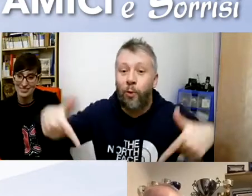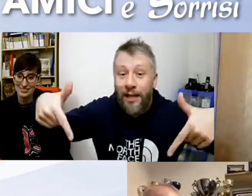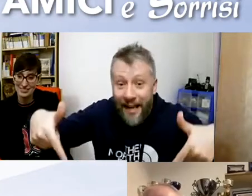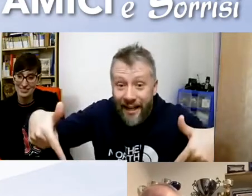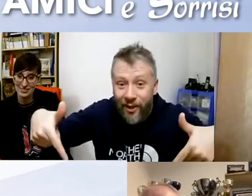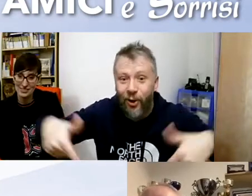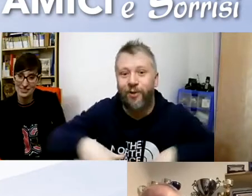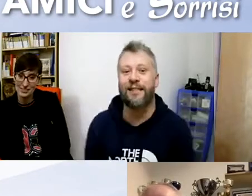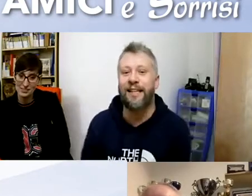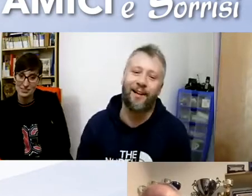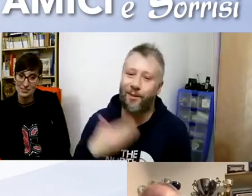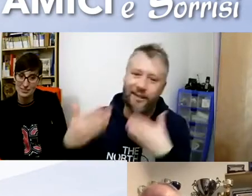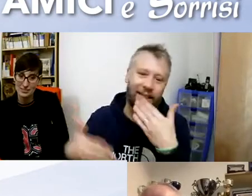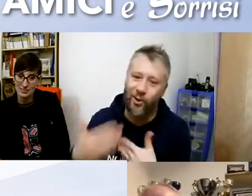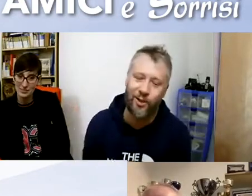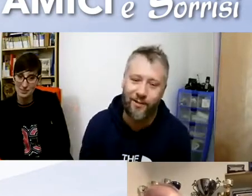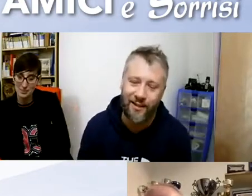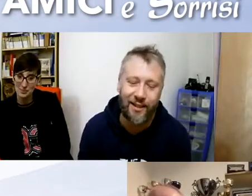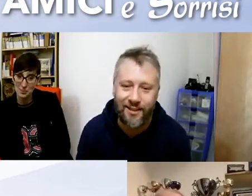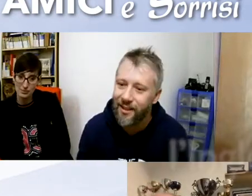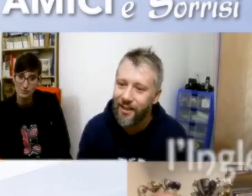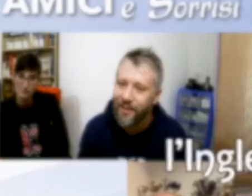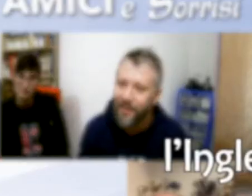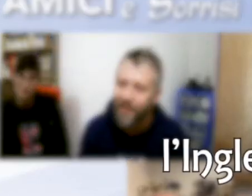Andiamo a fare una partitella.